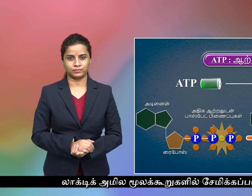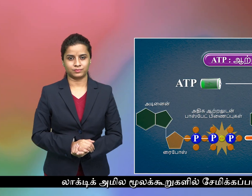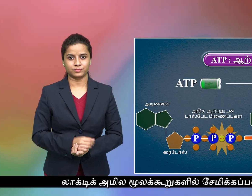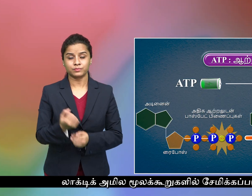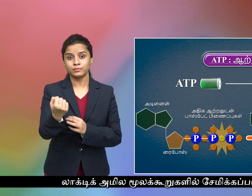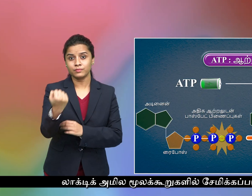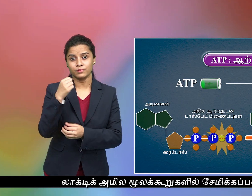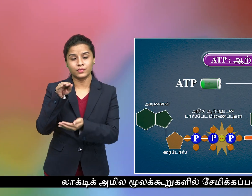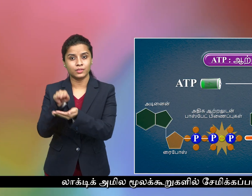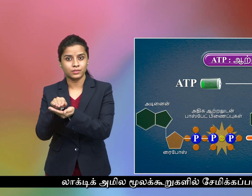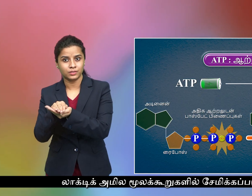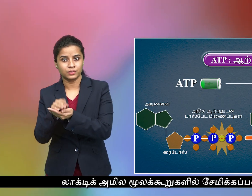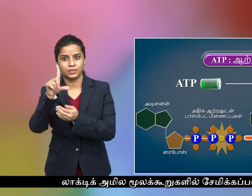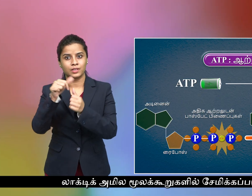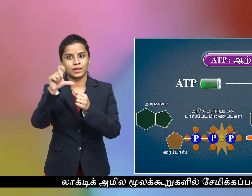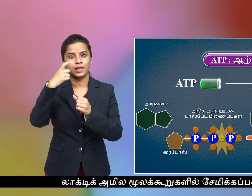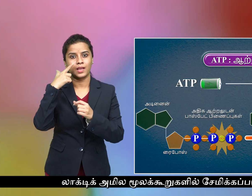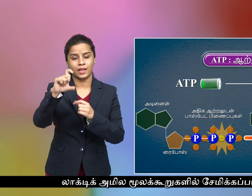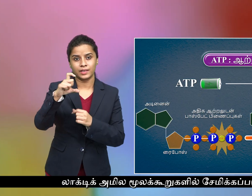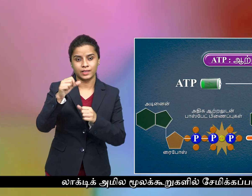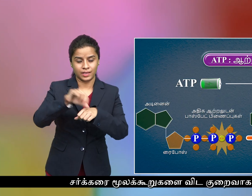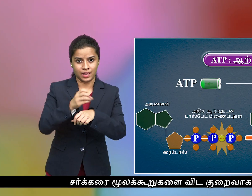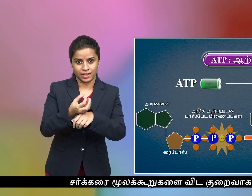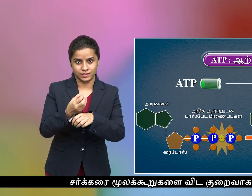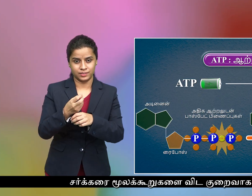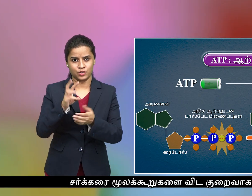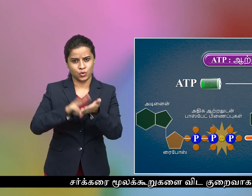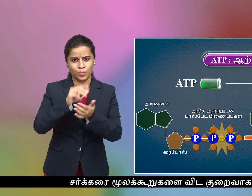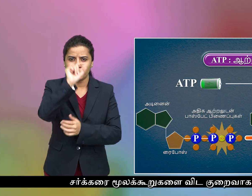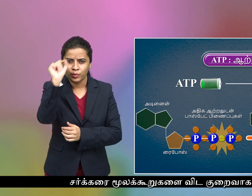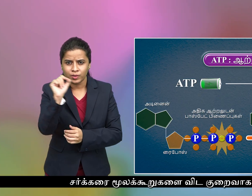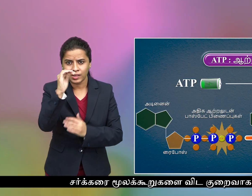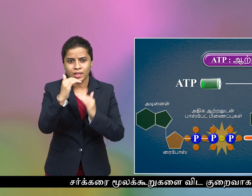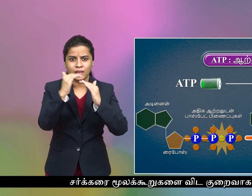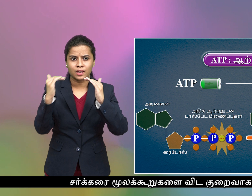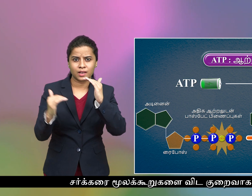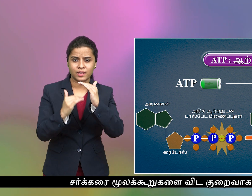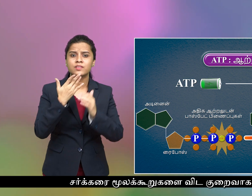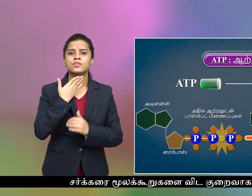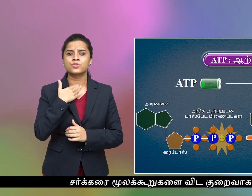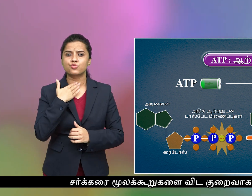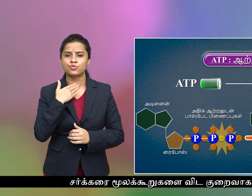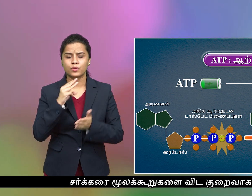லாக்டிக் அமில மூலக்கூறுகளில் சேமிக்கப்படும் ஆற்றல் சர்க்கரை மூலக்கூறுகளை விட குறைவாகவே உள்ளது.